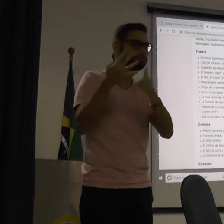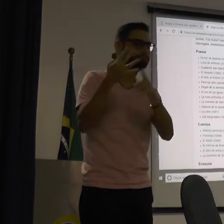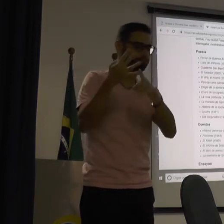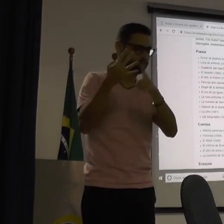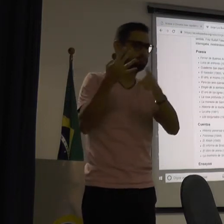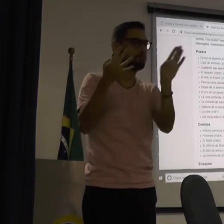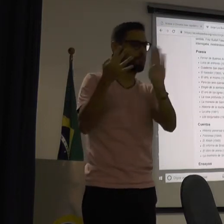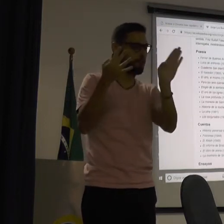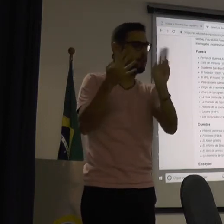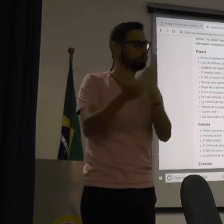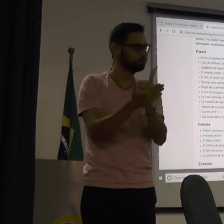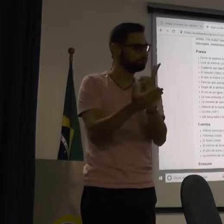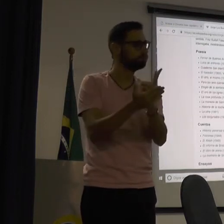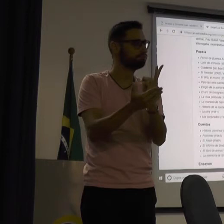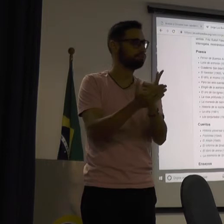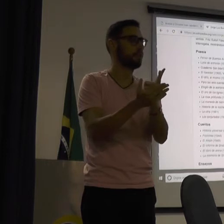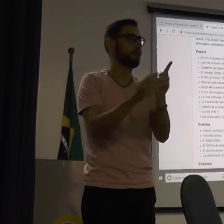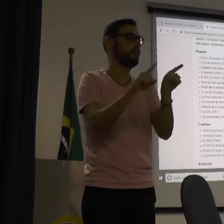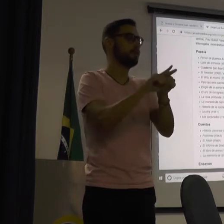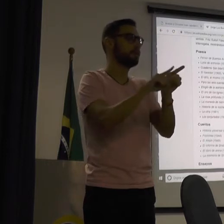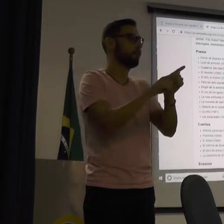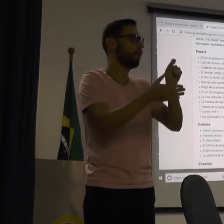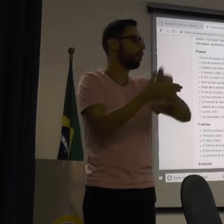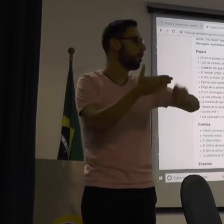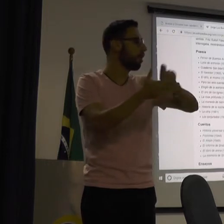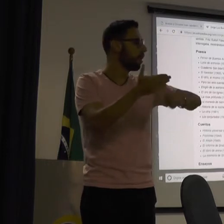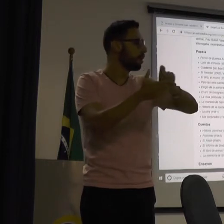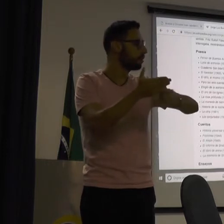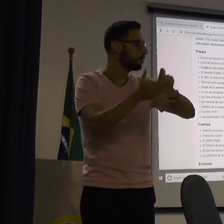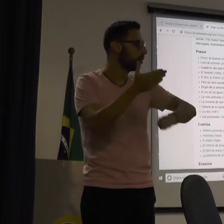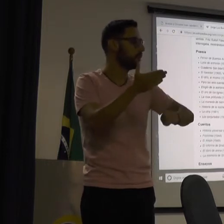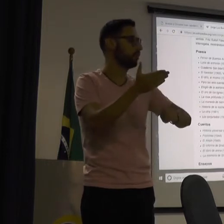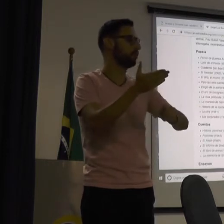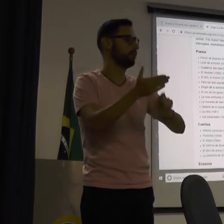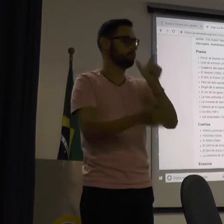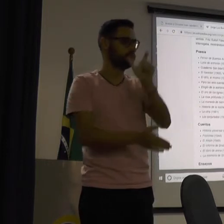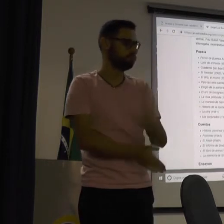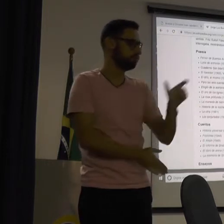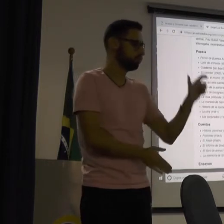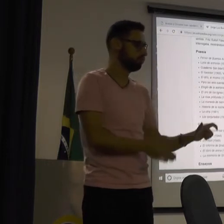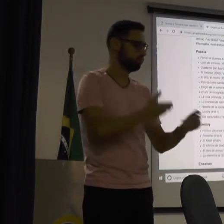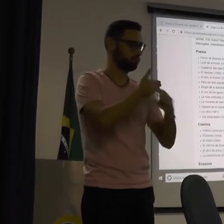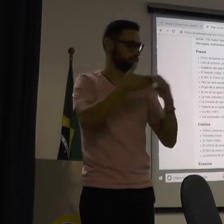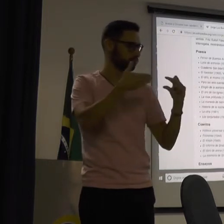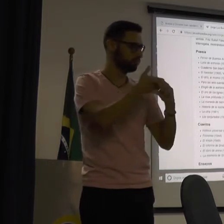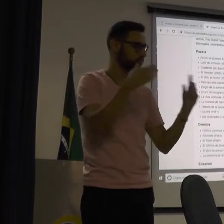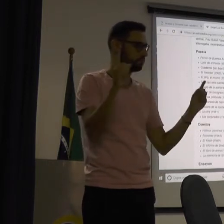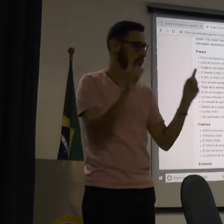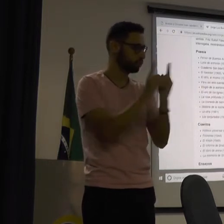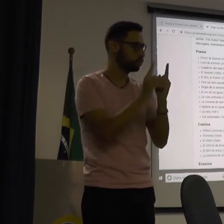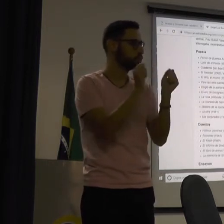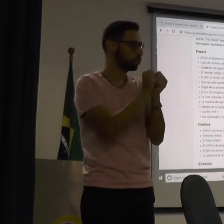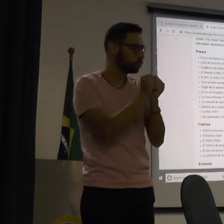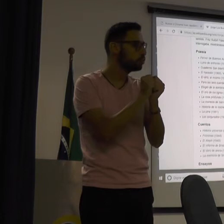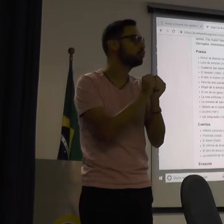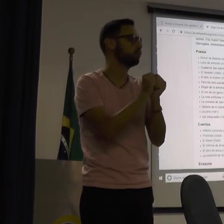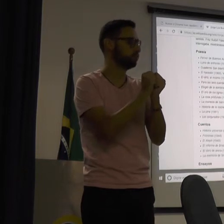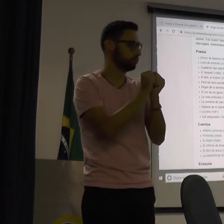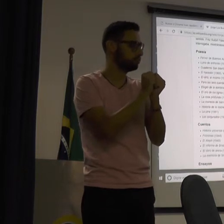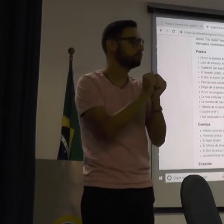vou tocar aqui, né? Que é, por exemplo, a escrita em colaboração. Vocês viram, quando o Gil leu ali